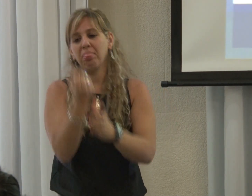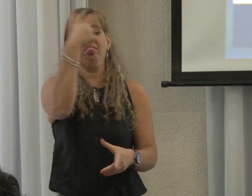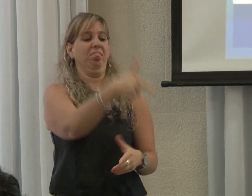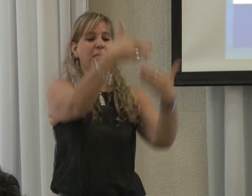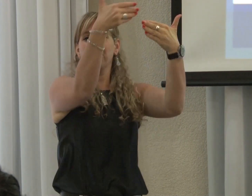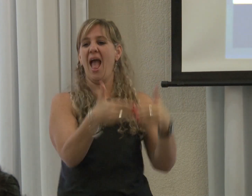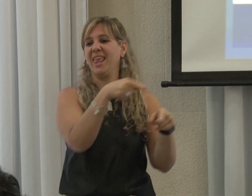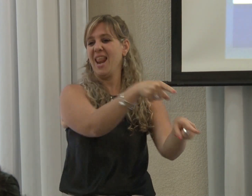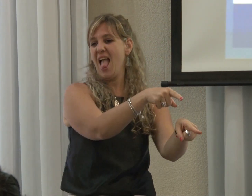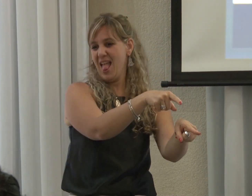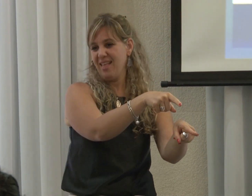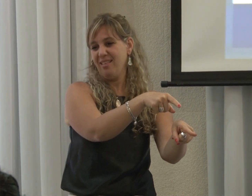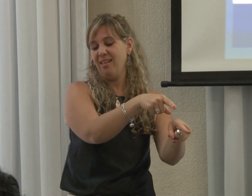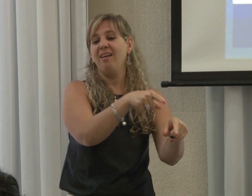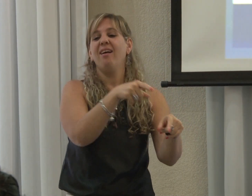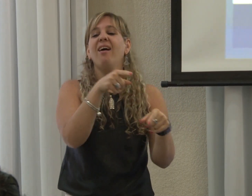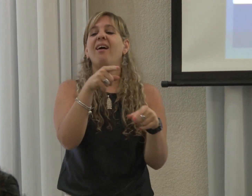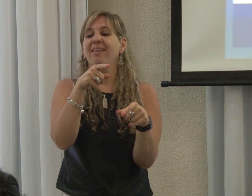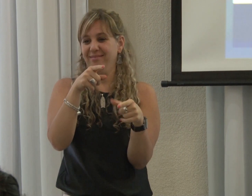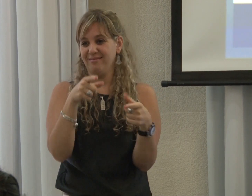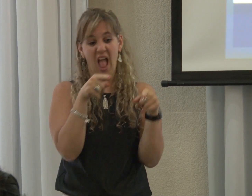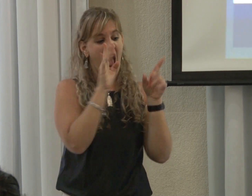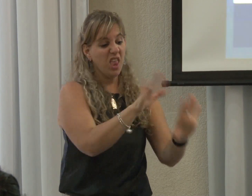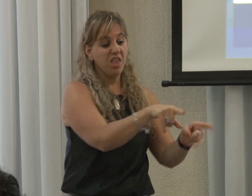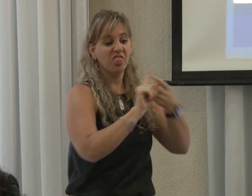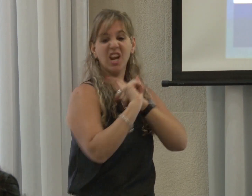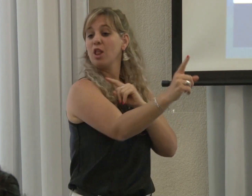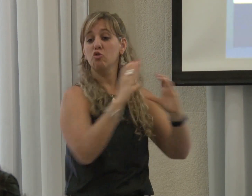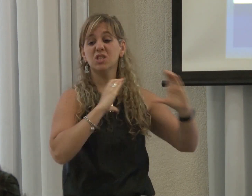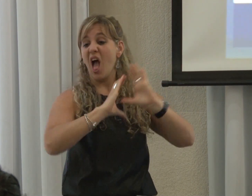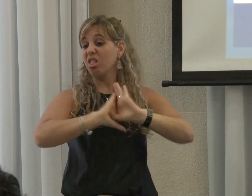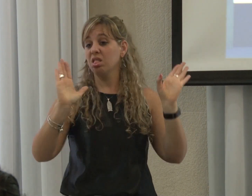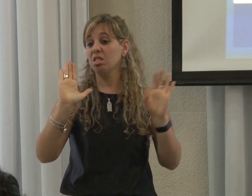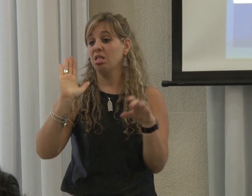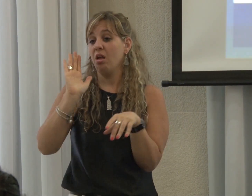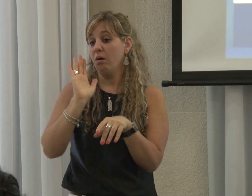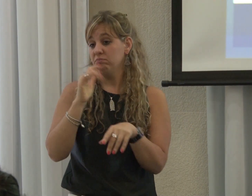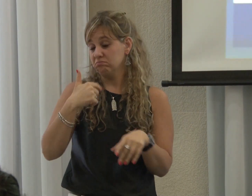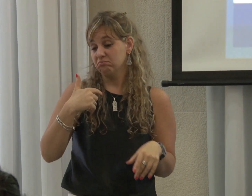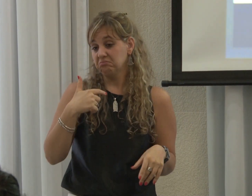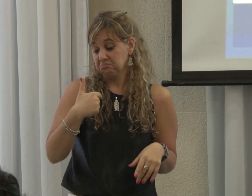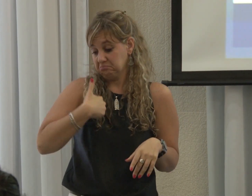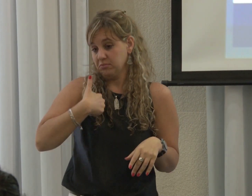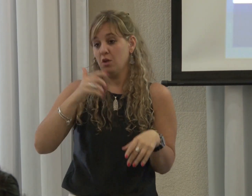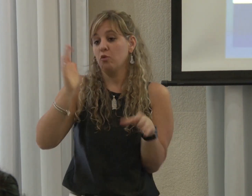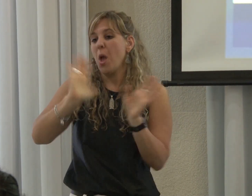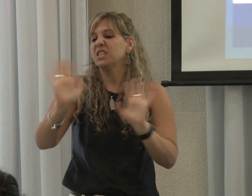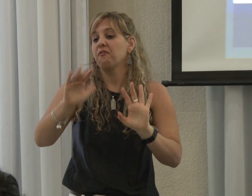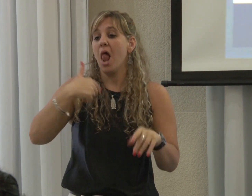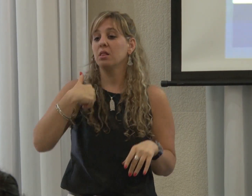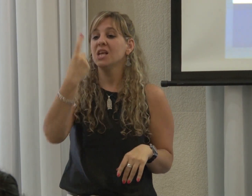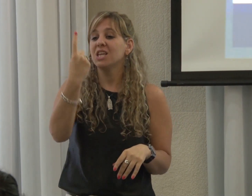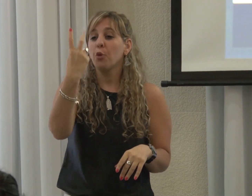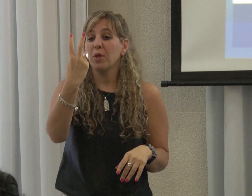Entonces, la empresa y junto con esta persona sorda buscaron cómo llegar a la aplicación para que sea accesible. No